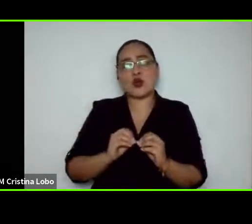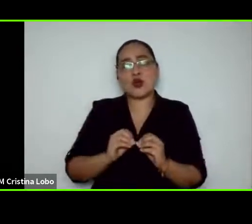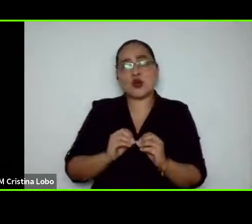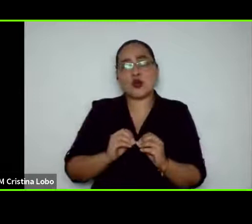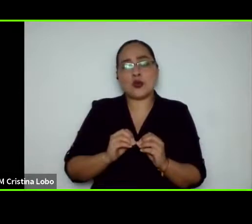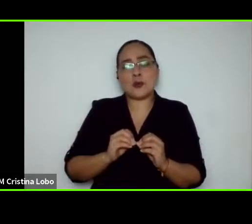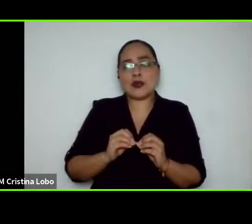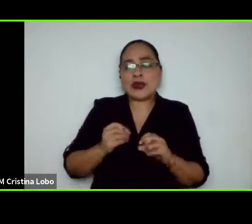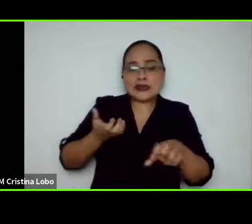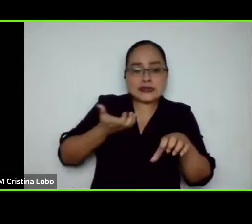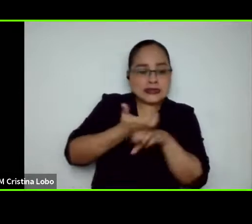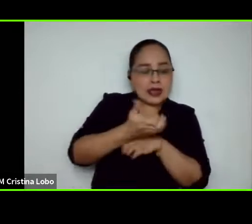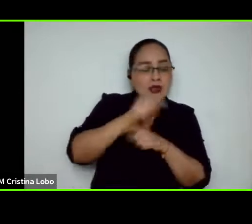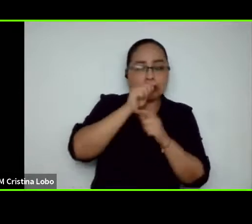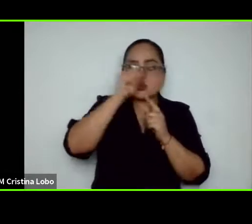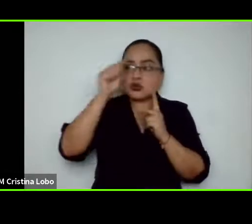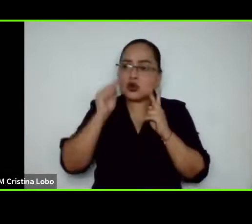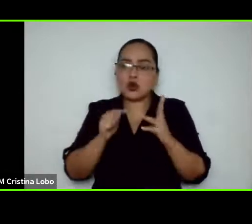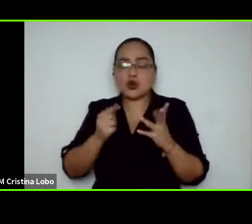o estado local pueda